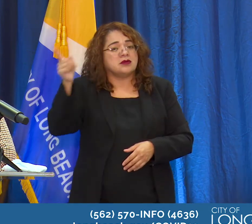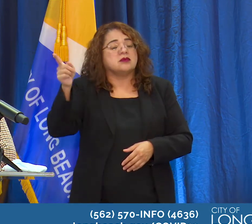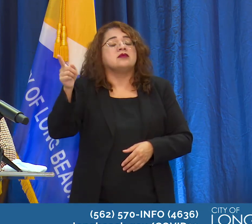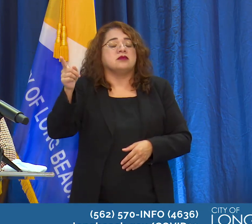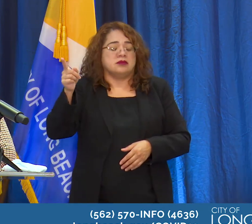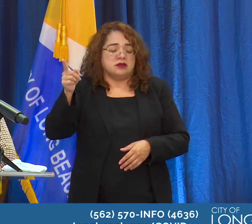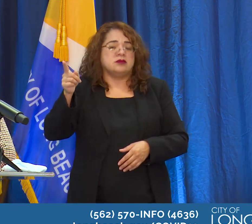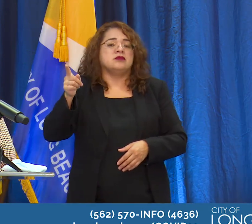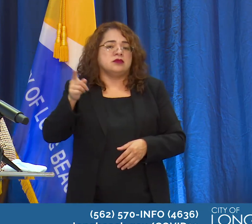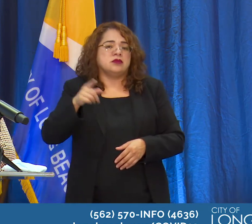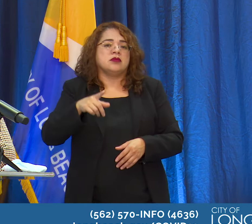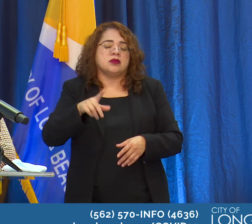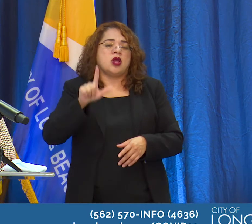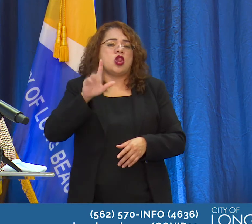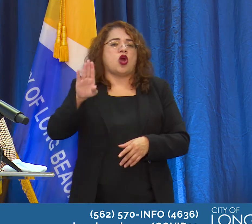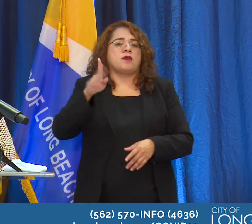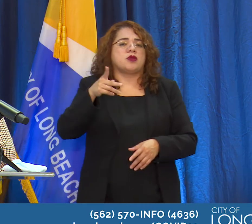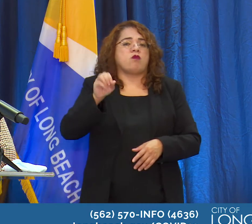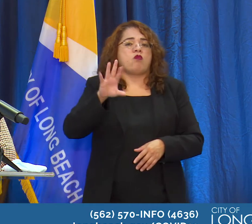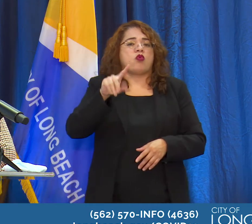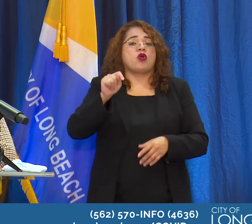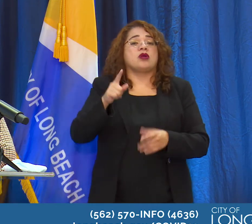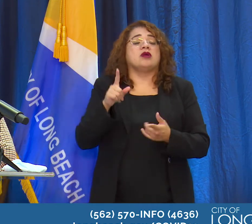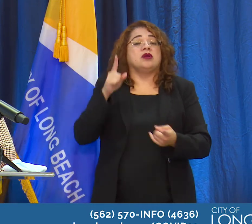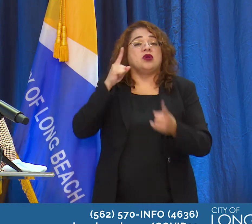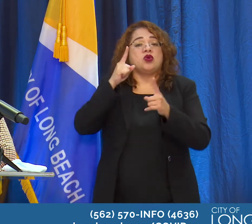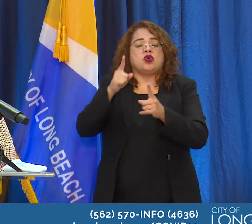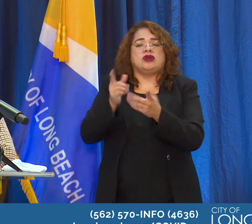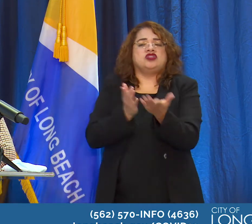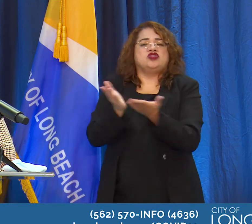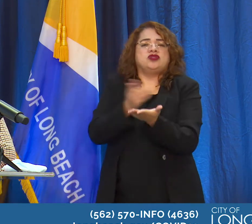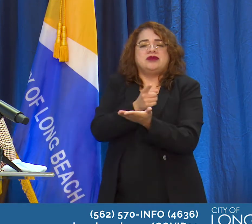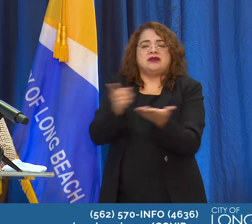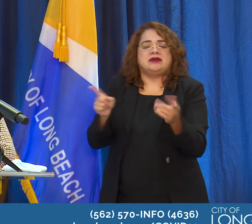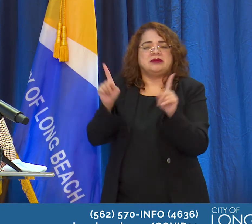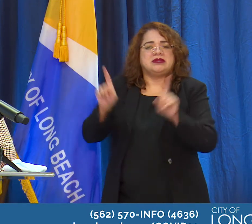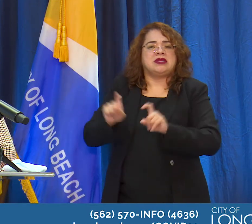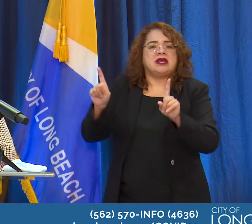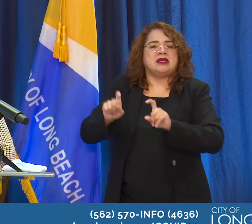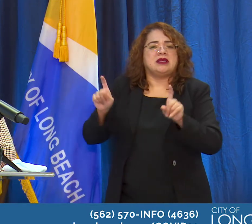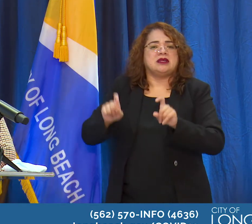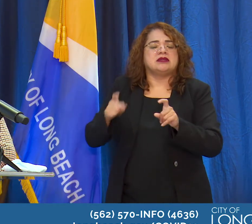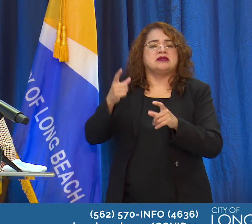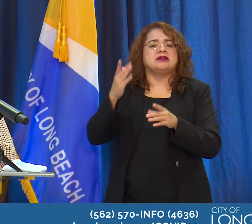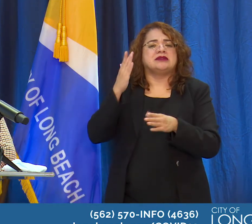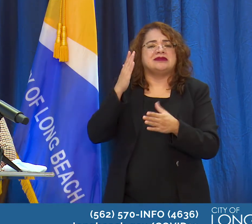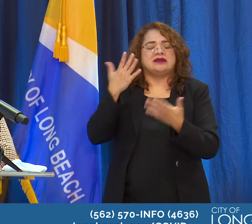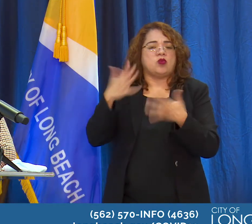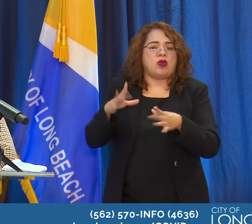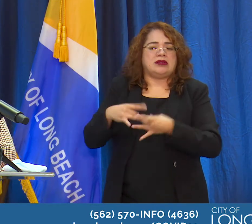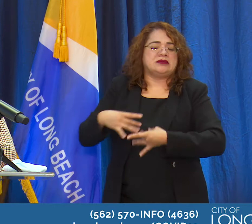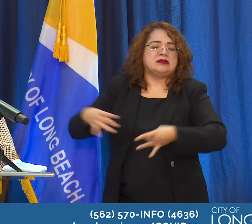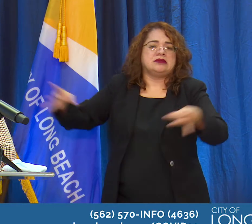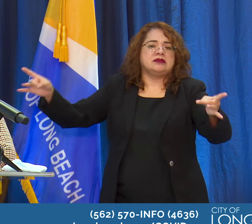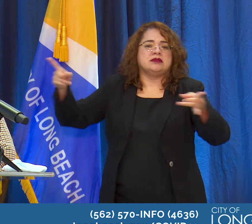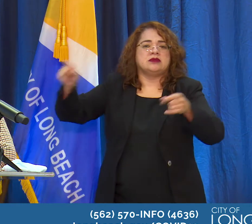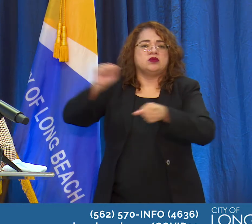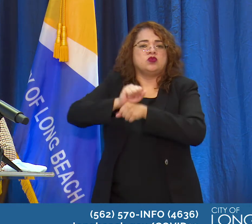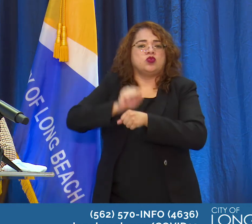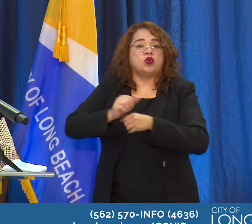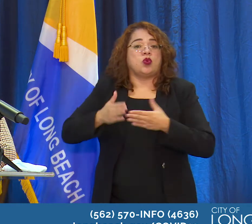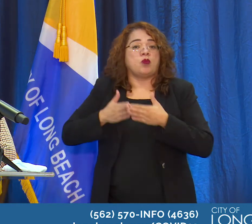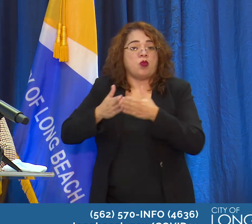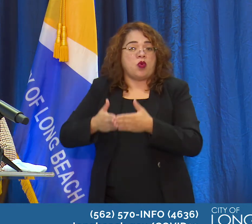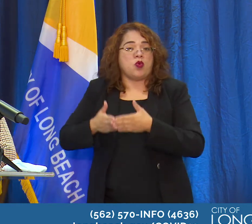la propagación de COVID-19 y hay un nuevo sitio en el distrito del puerto que ahora está disponible para los trabajadores del